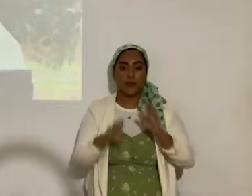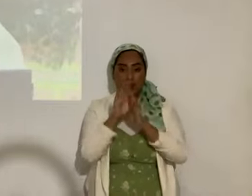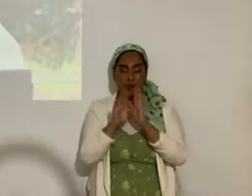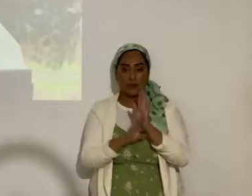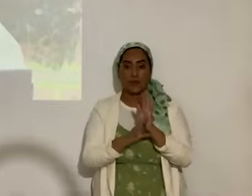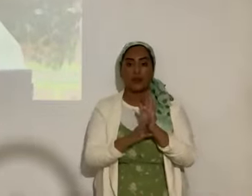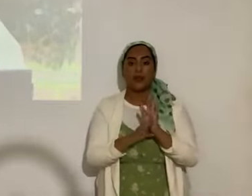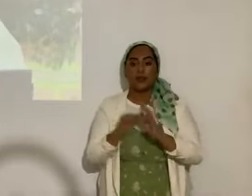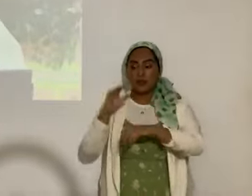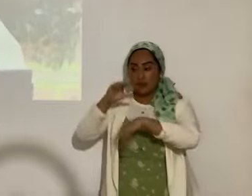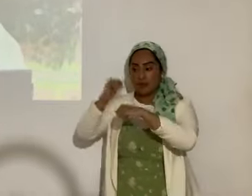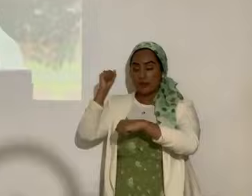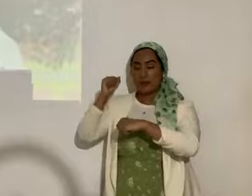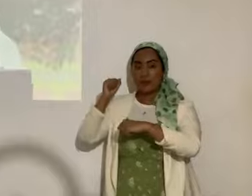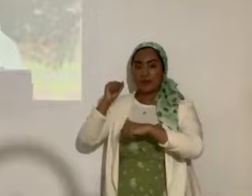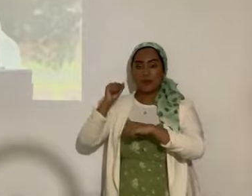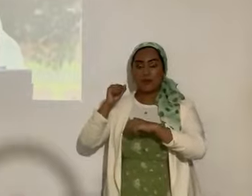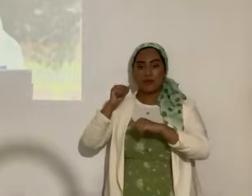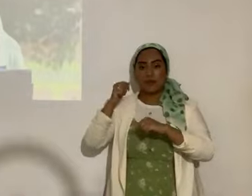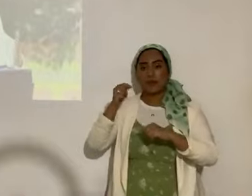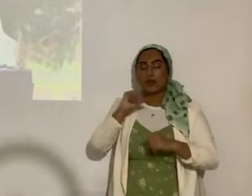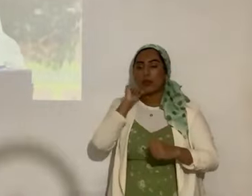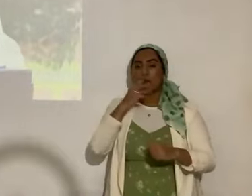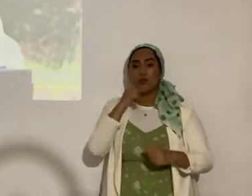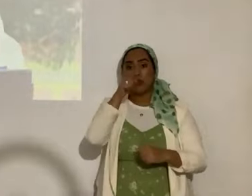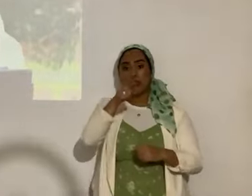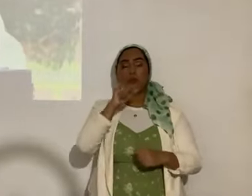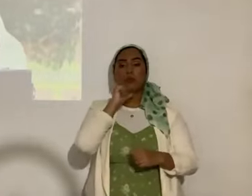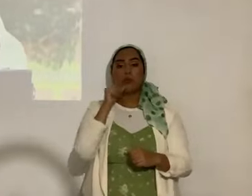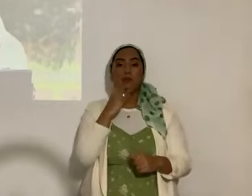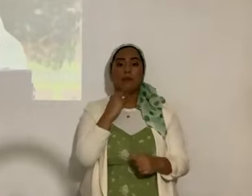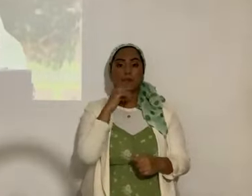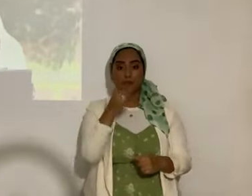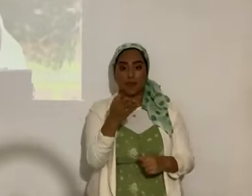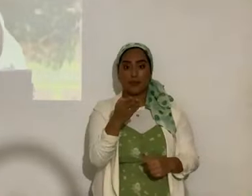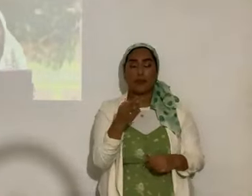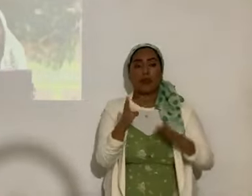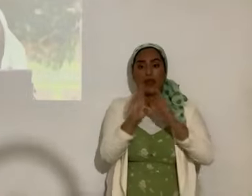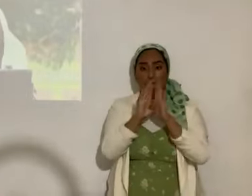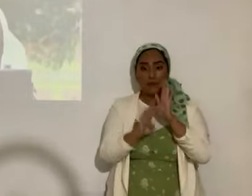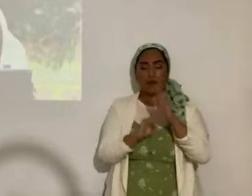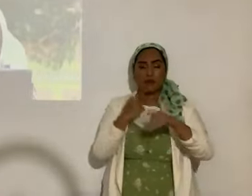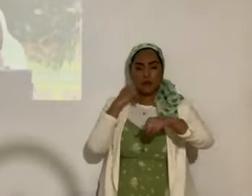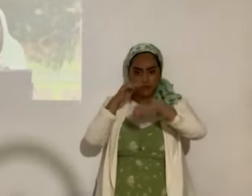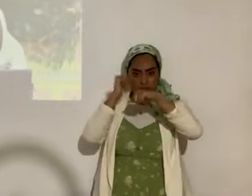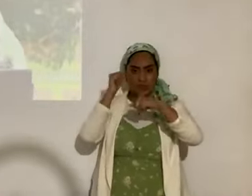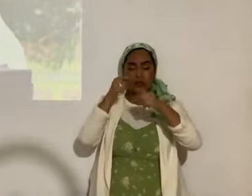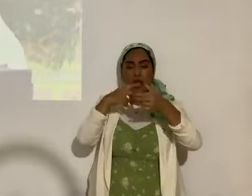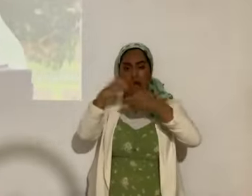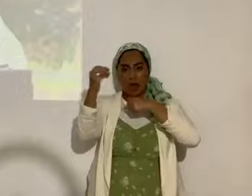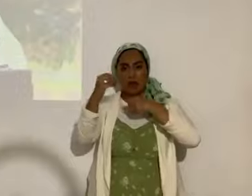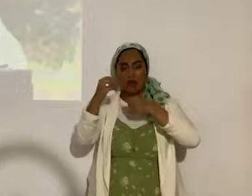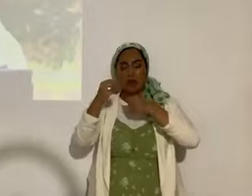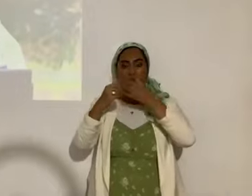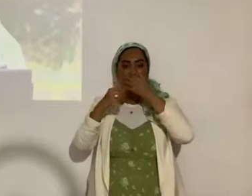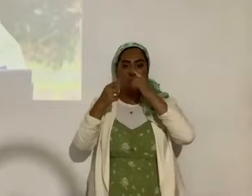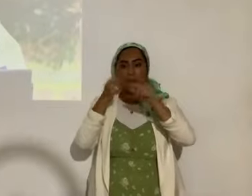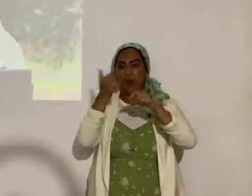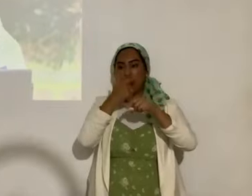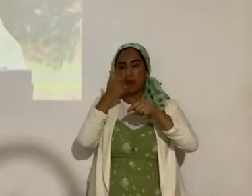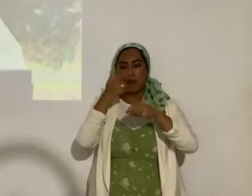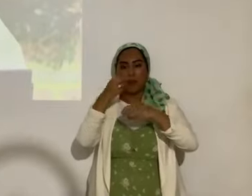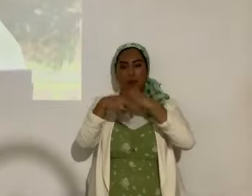hace el llamado a los gentiles a los gentiles tú que eres gentil la Biblia te hace el llamado a que salgas de